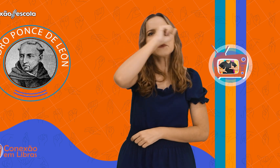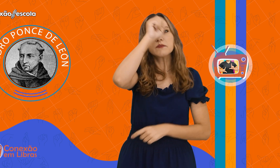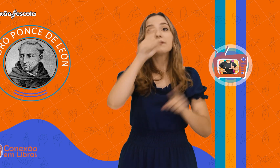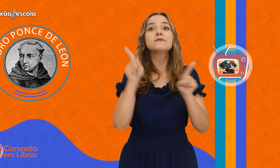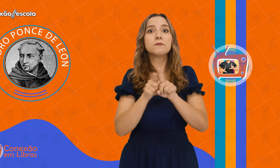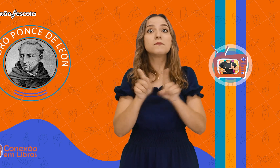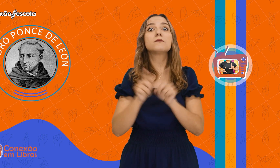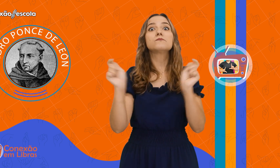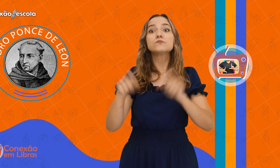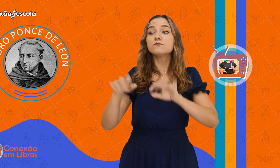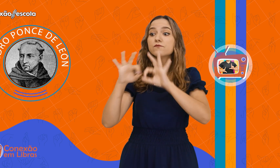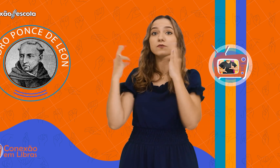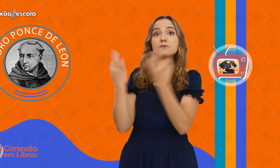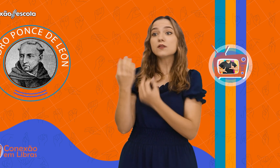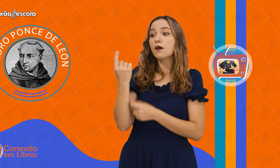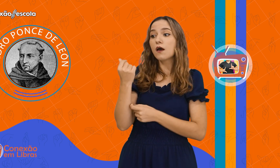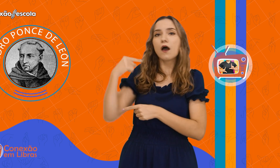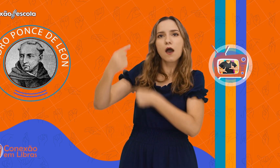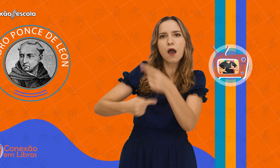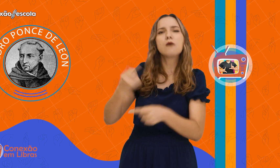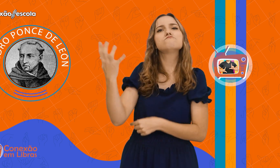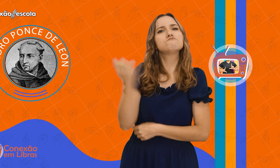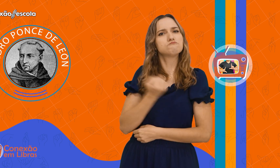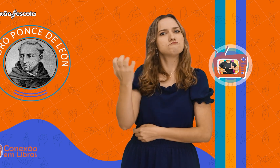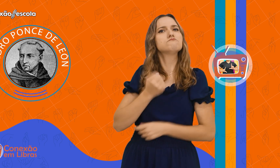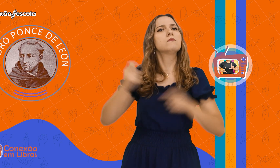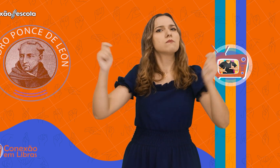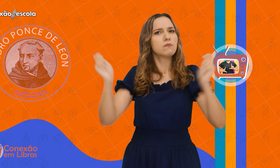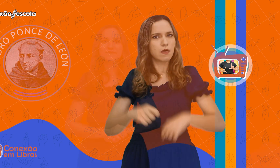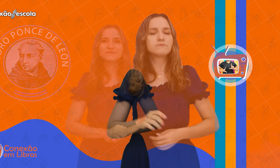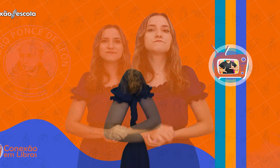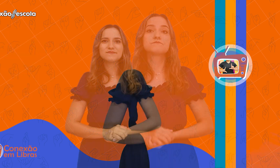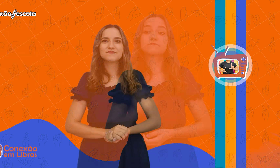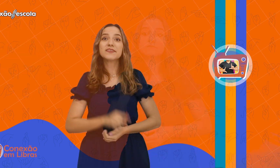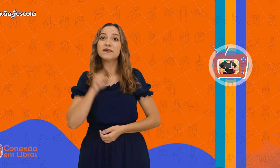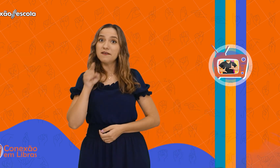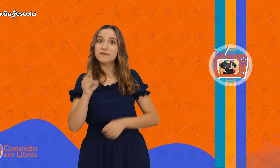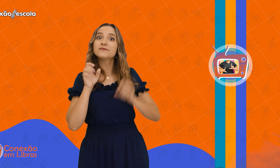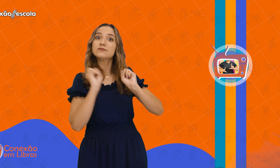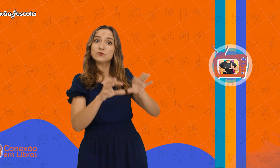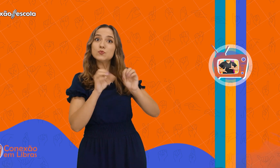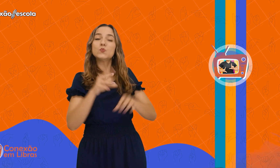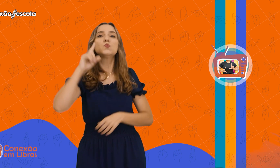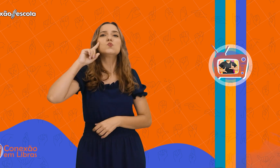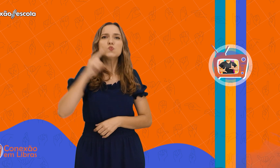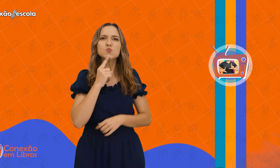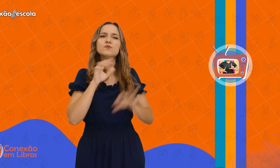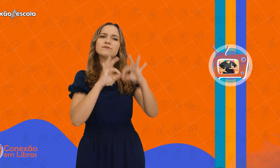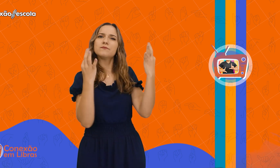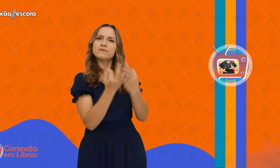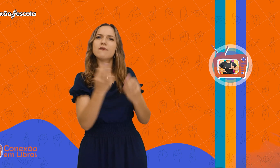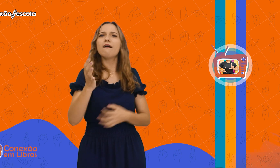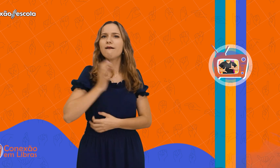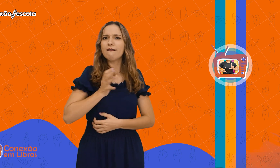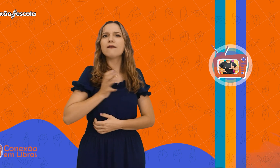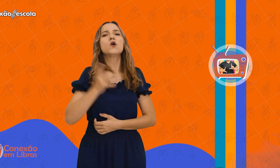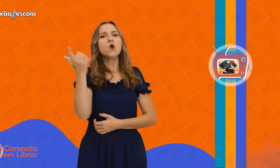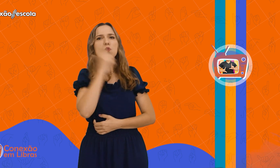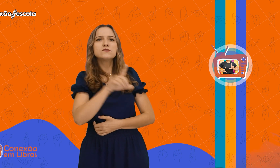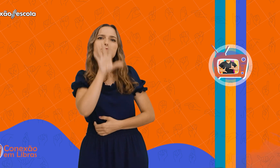capazes de aprender e garantir as suas heranças. Ele ensinou surdos de famílias nobres a falar